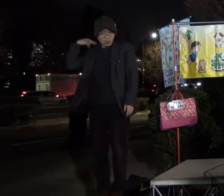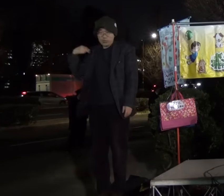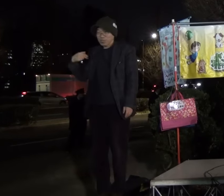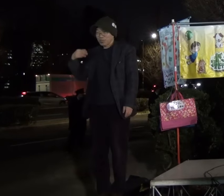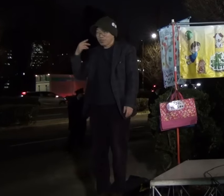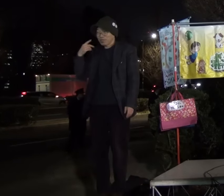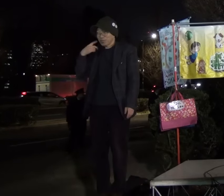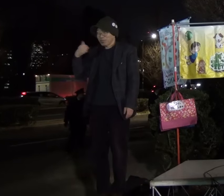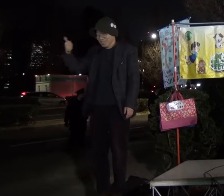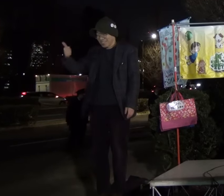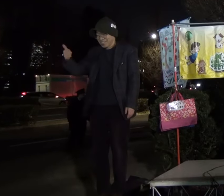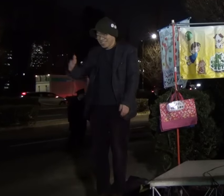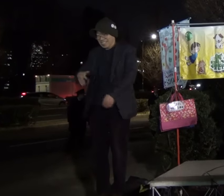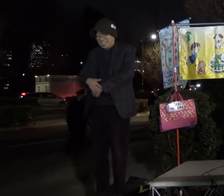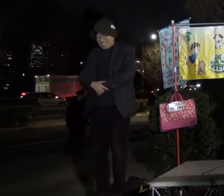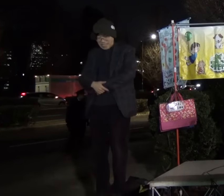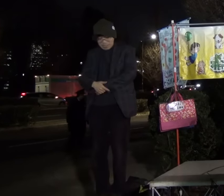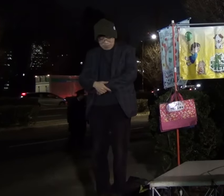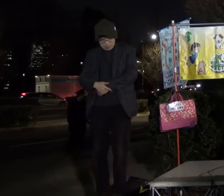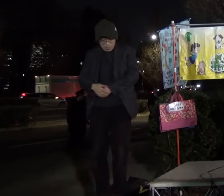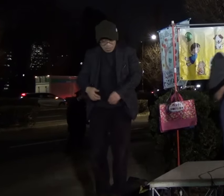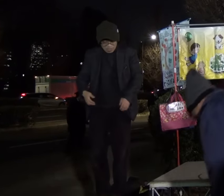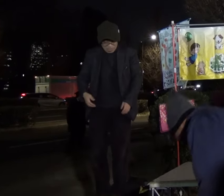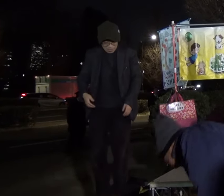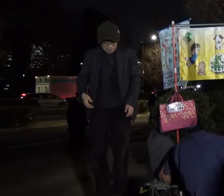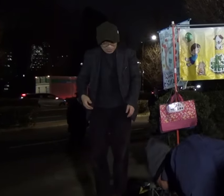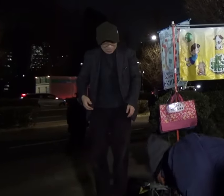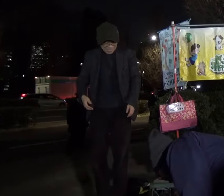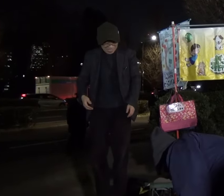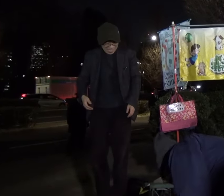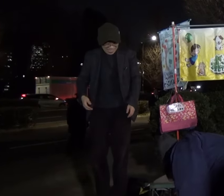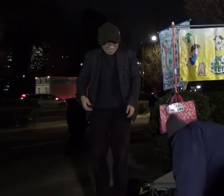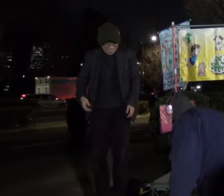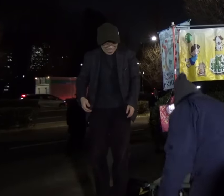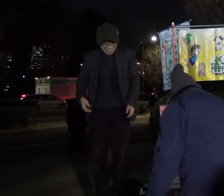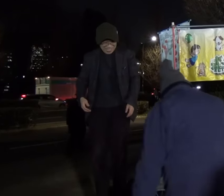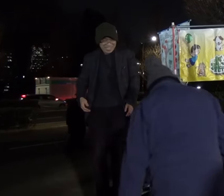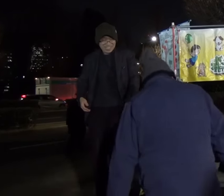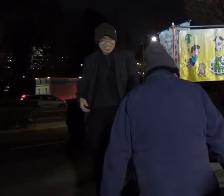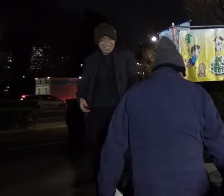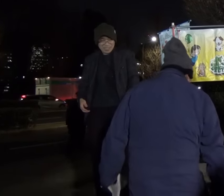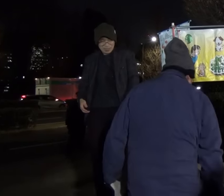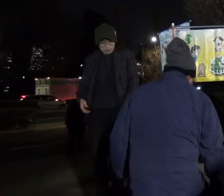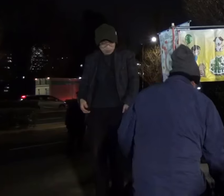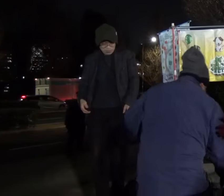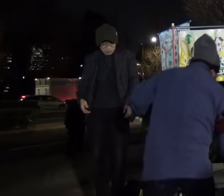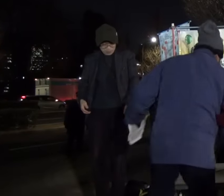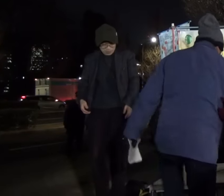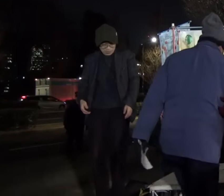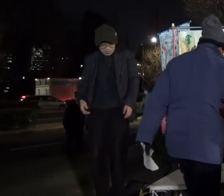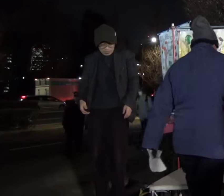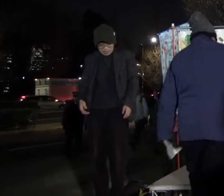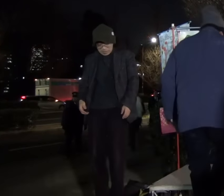はい、どうぞお願いします。ありがとうございます。失礼しました。はい、